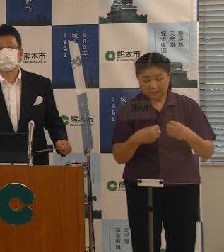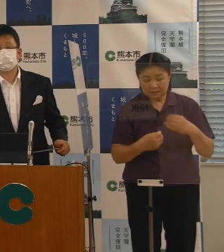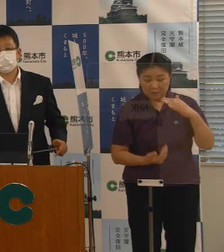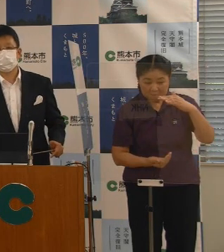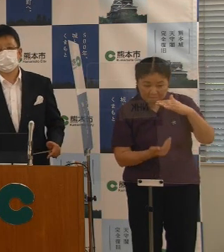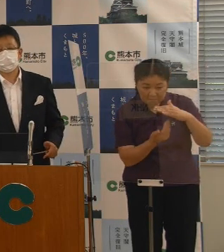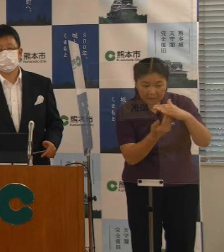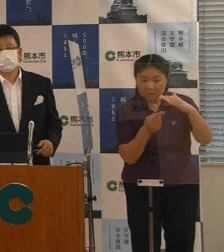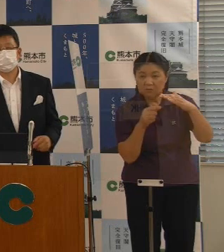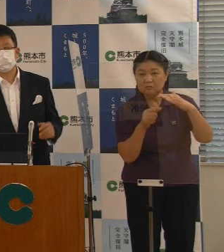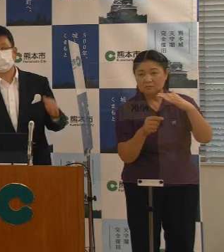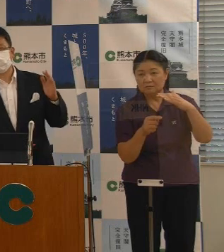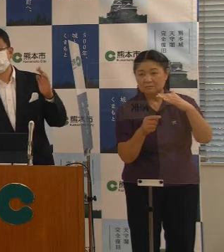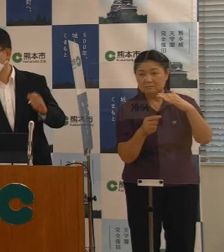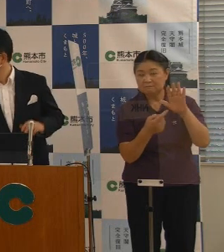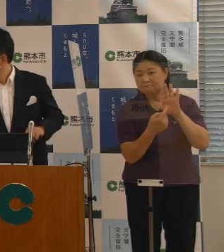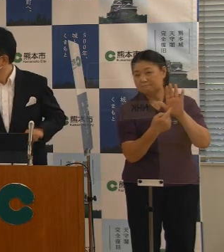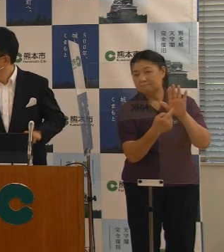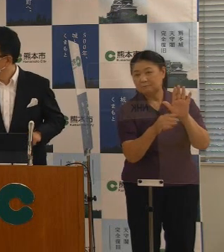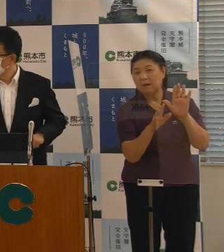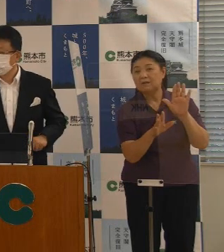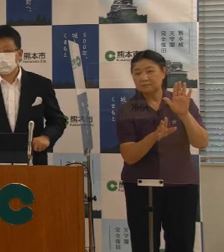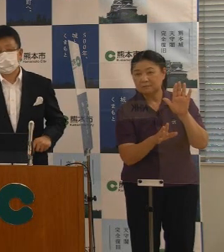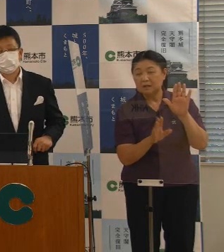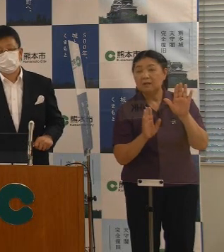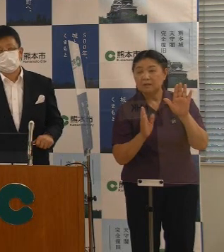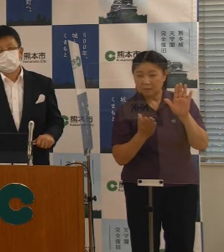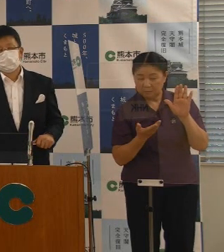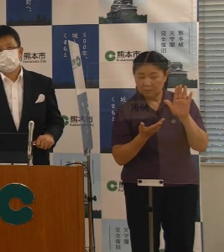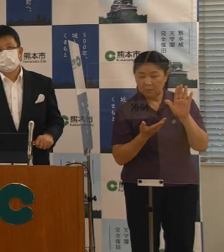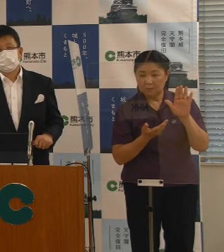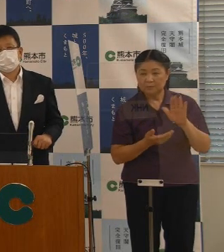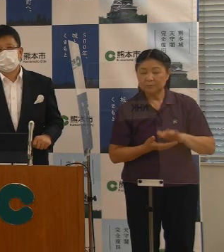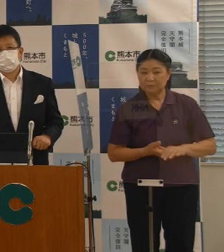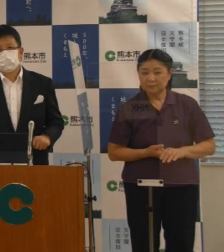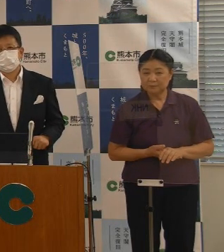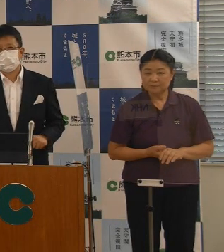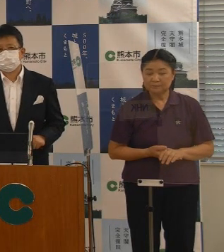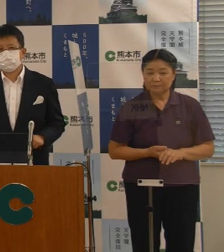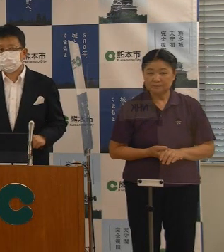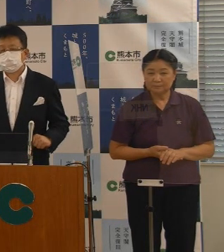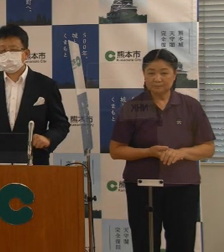ピークがですね、出てるわけですが、ただ